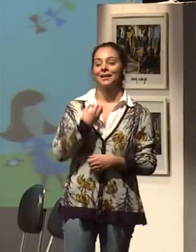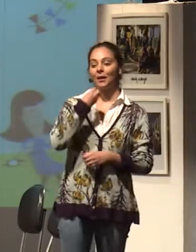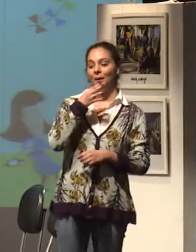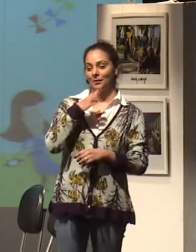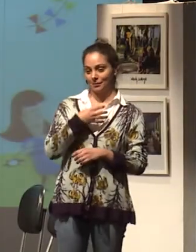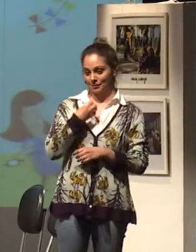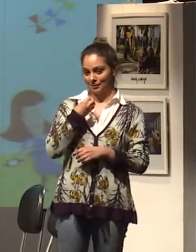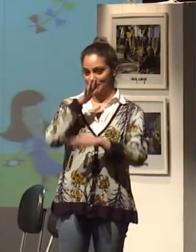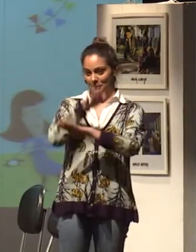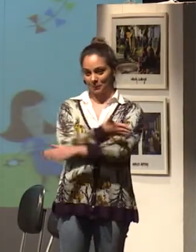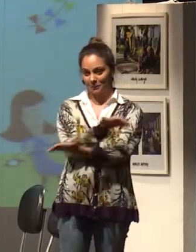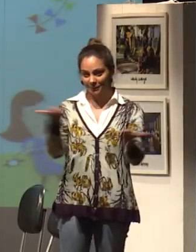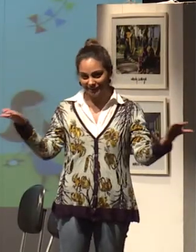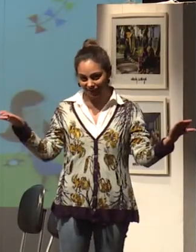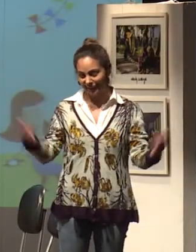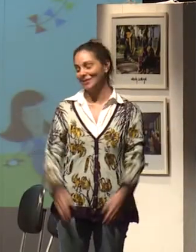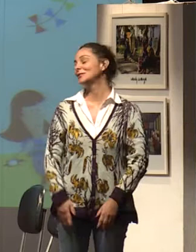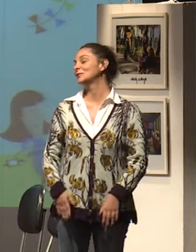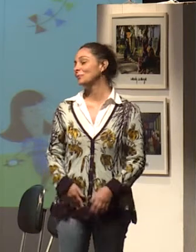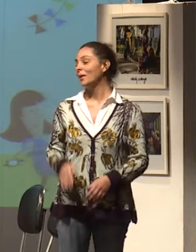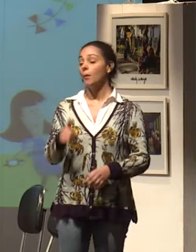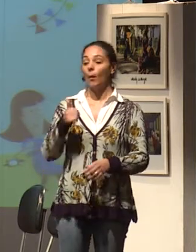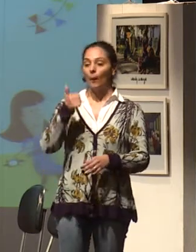Então, vou iniciar. Boa tarde a todos.